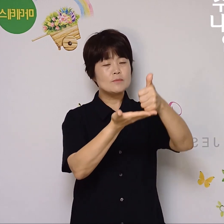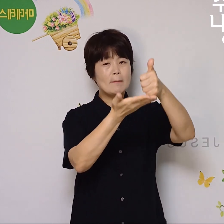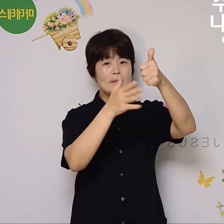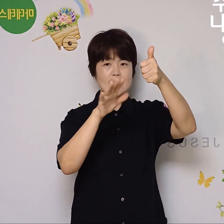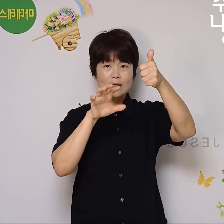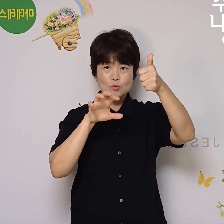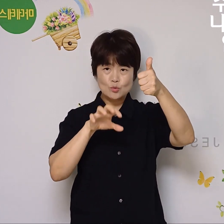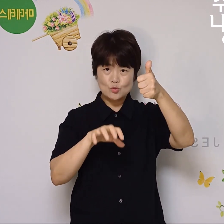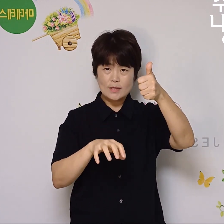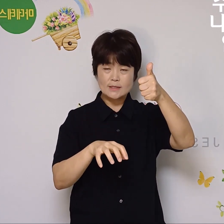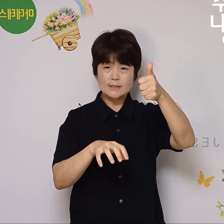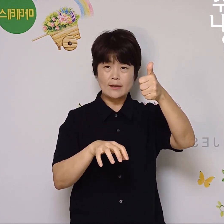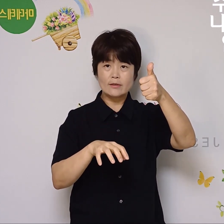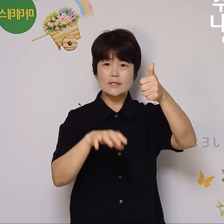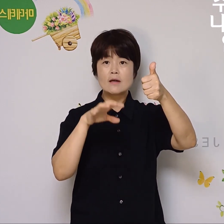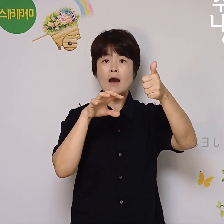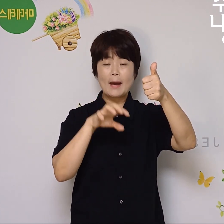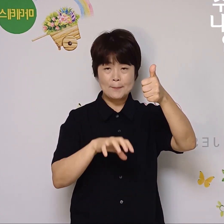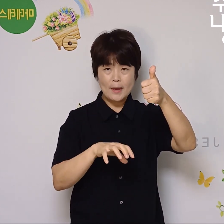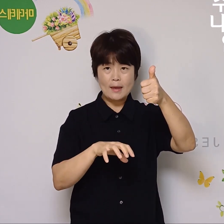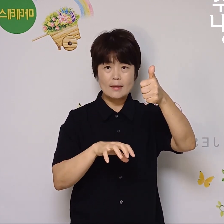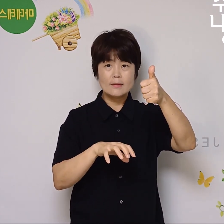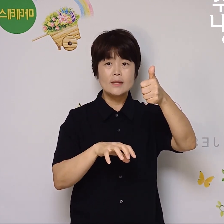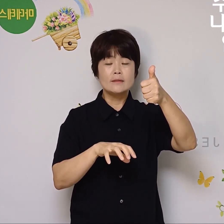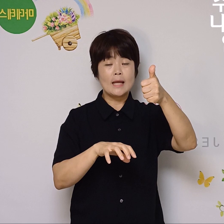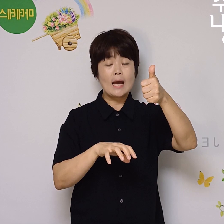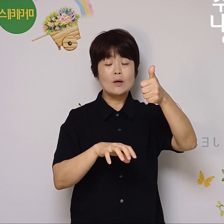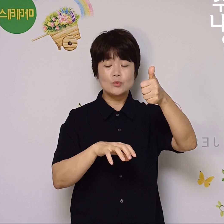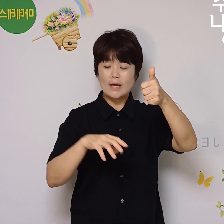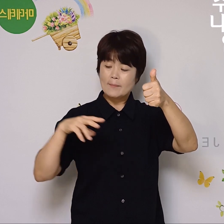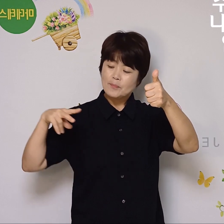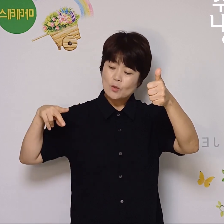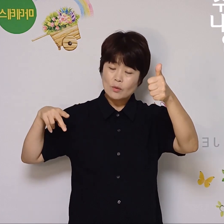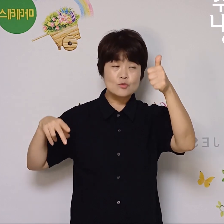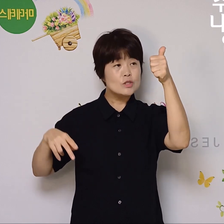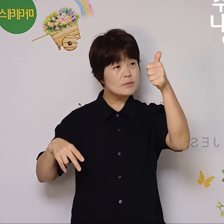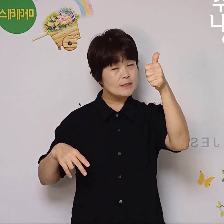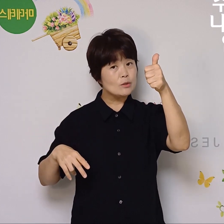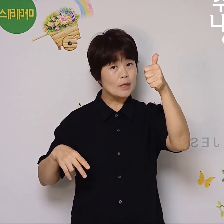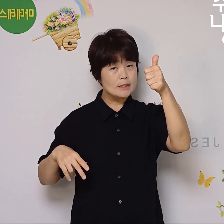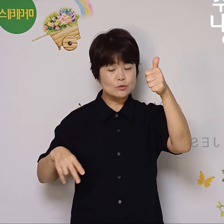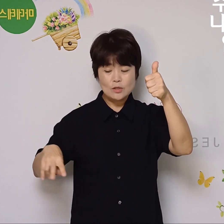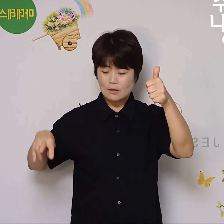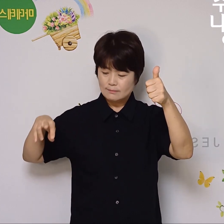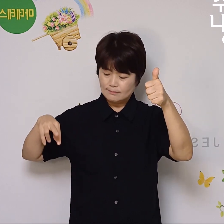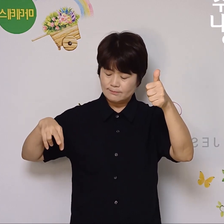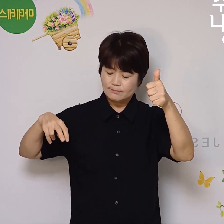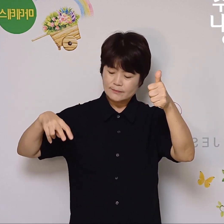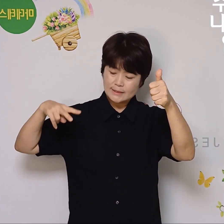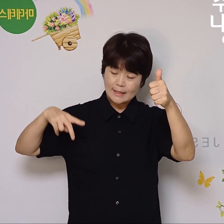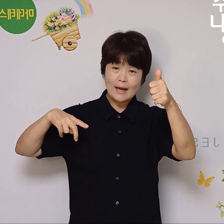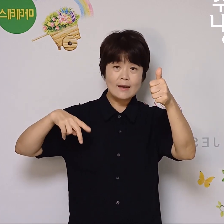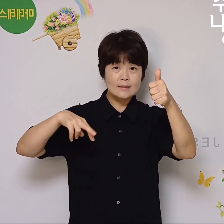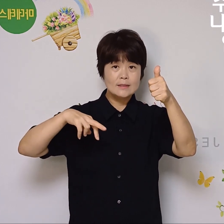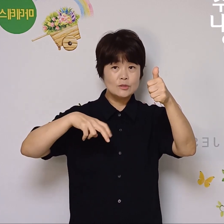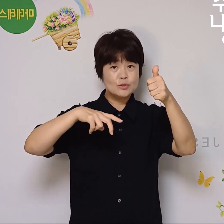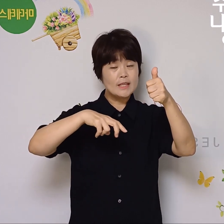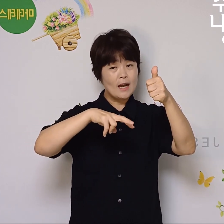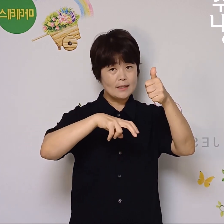앞에 장소 수화를 할게요. 그래서 앞에 나아오다. 주님은 그대로 계시고요. 우리가